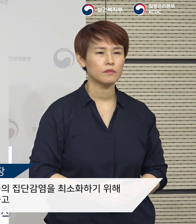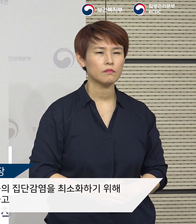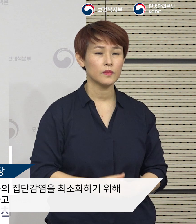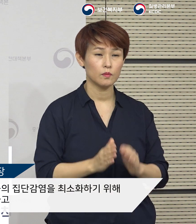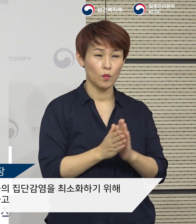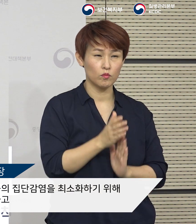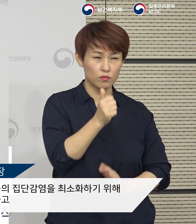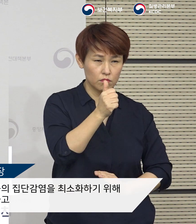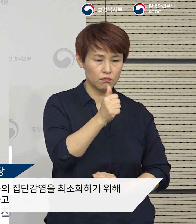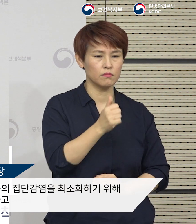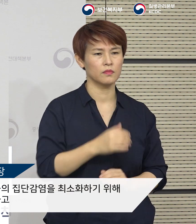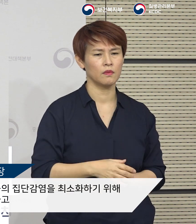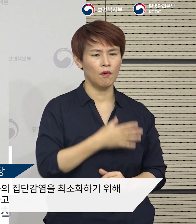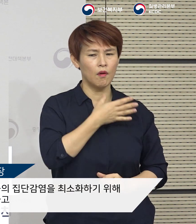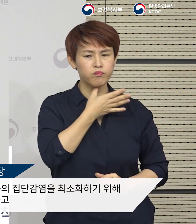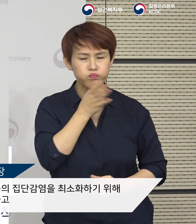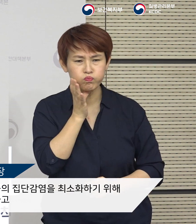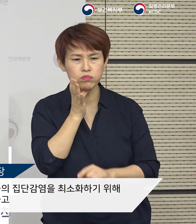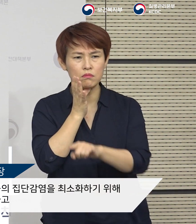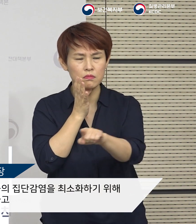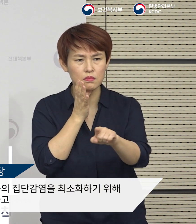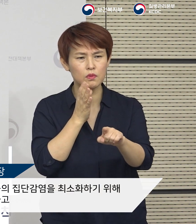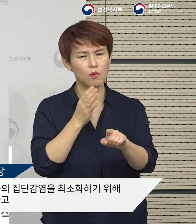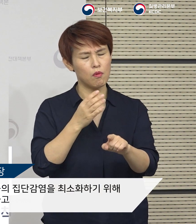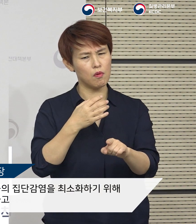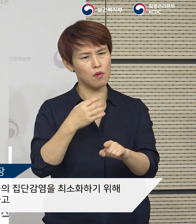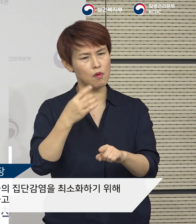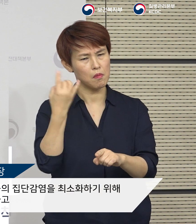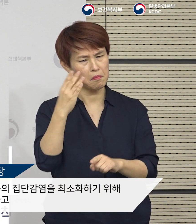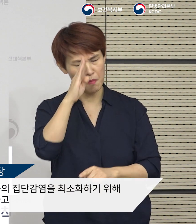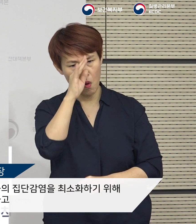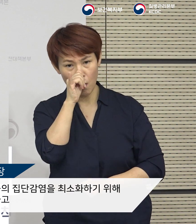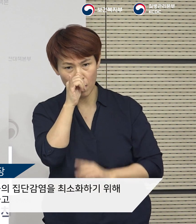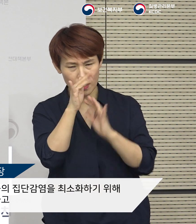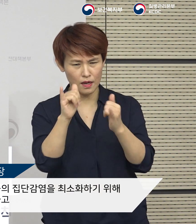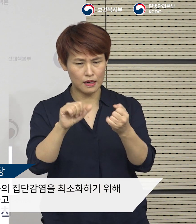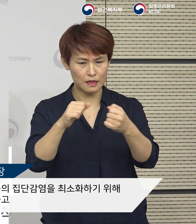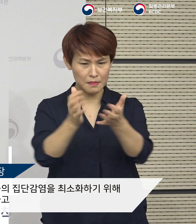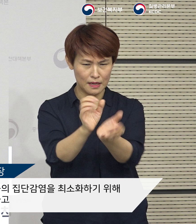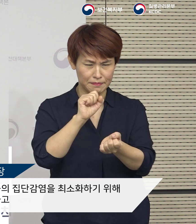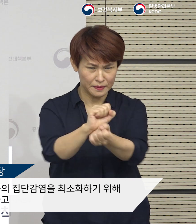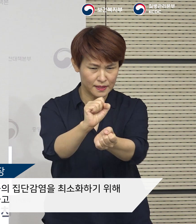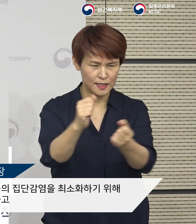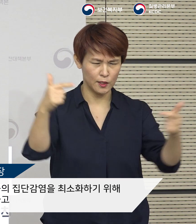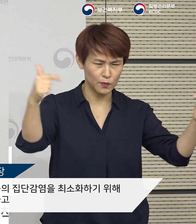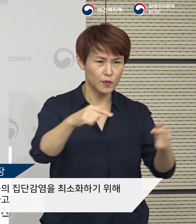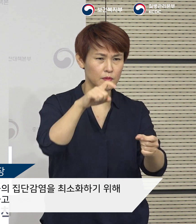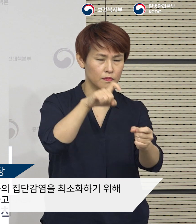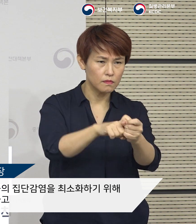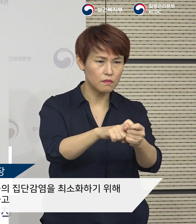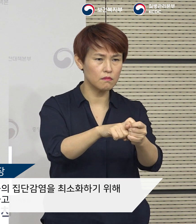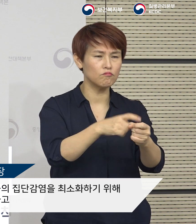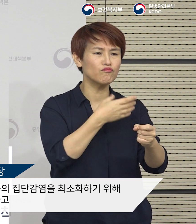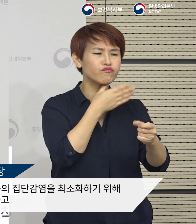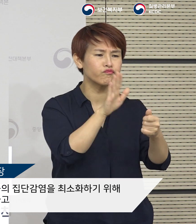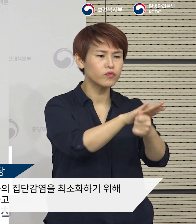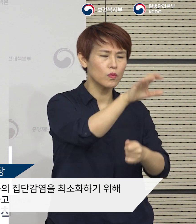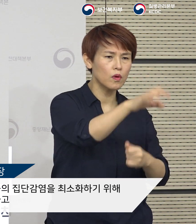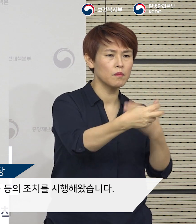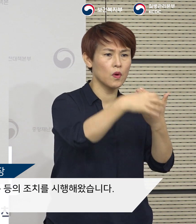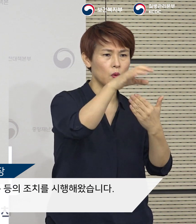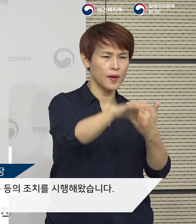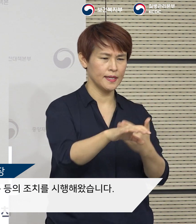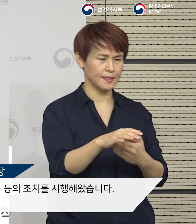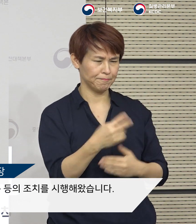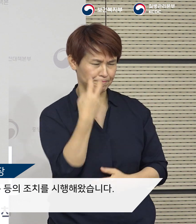중대본은 고령이면서 기저질환을 가진 고위험군의 집단 감염을 최소화하기 위해 요양병원과 요양시설에 대한 현장 점검을